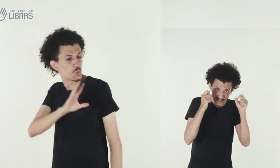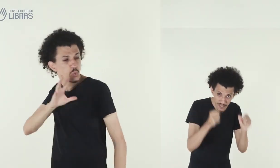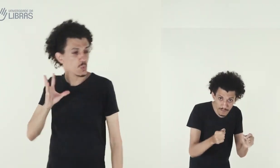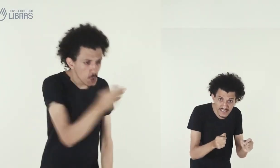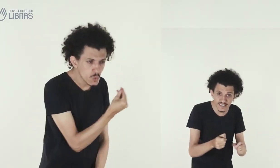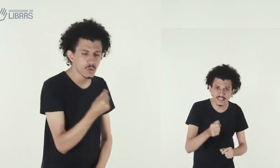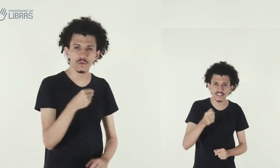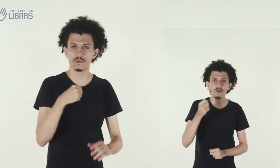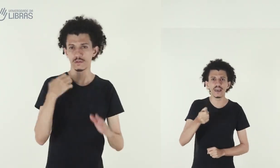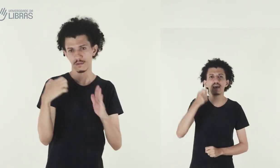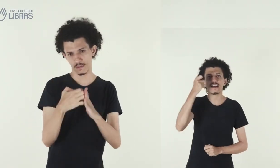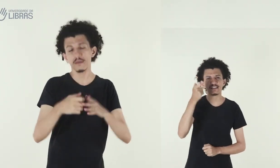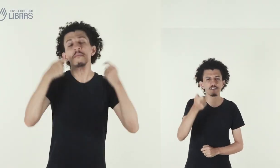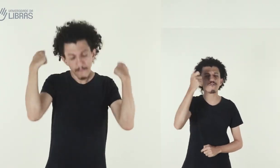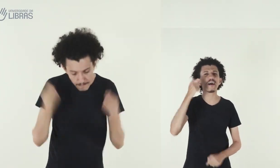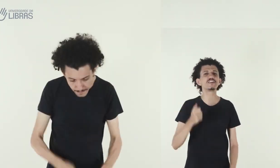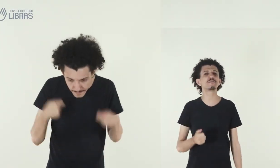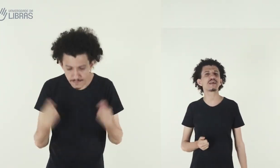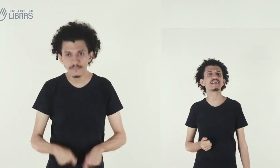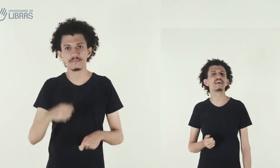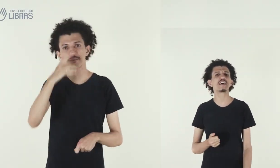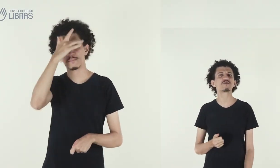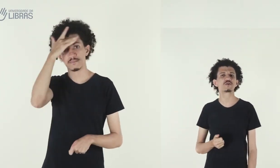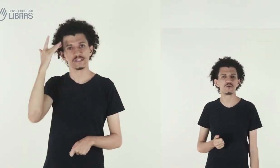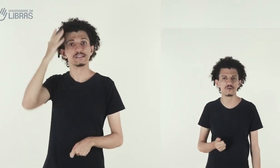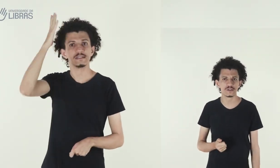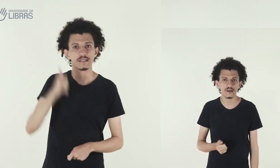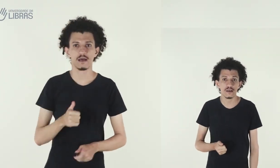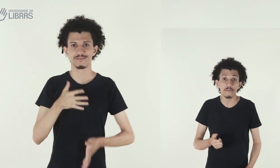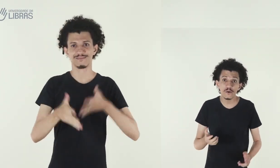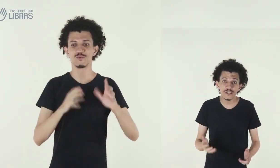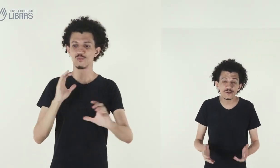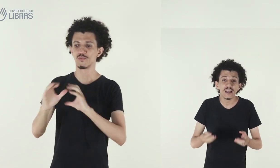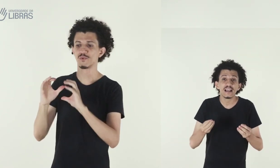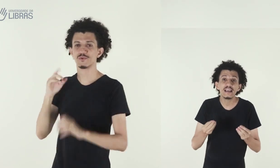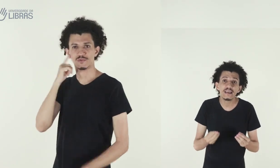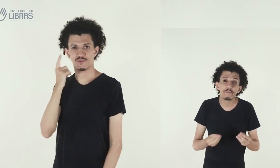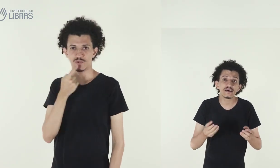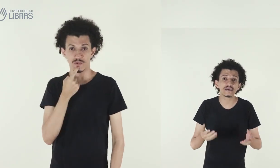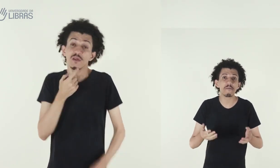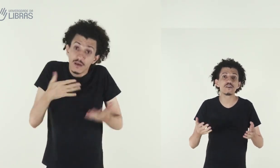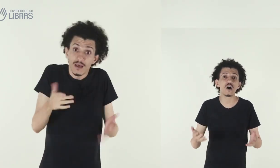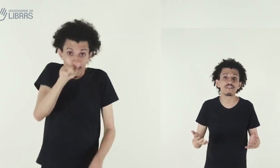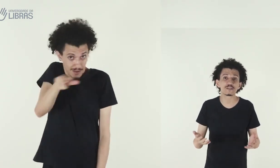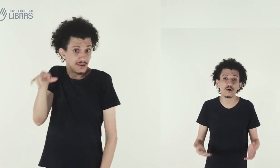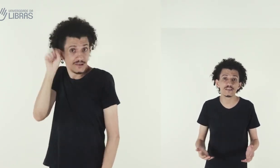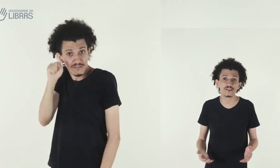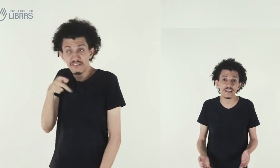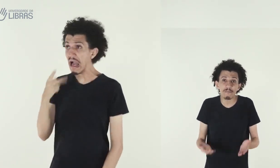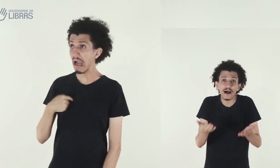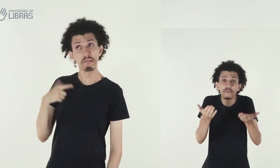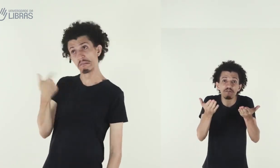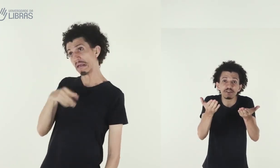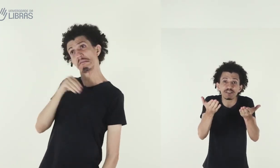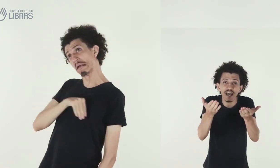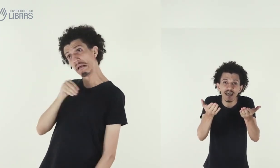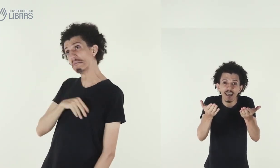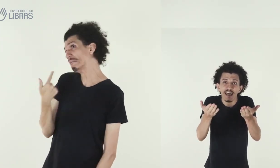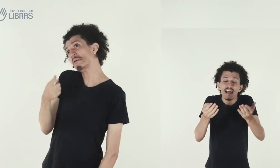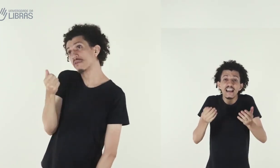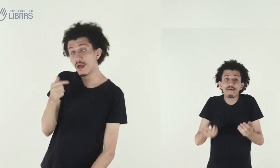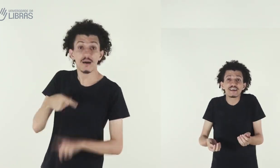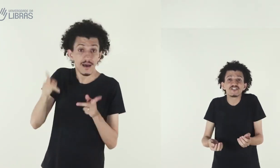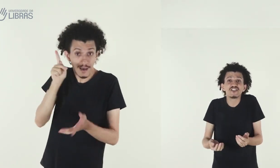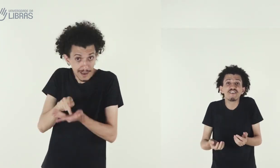alguém, precisa de alguém que seja fluente para entender os surdos. Por isso, Libras abre novas portas de trabalho para